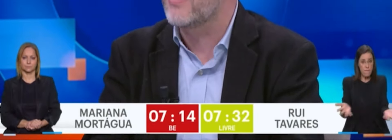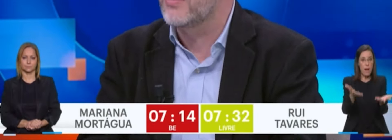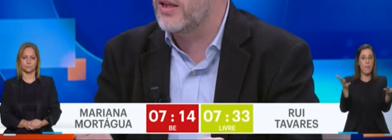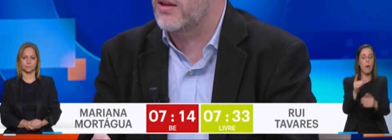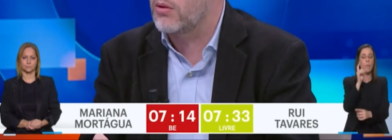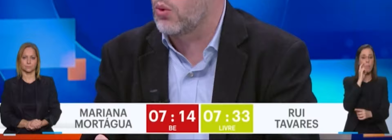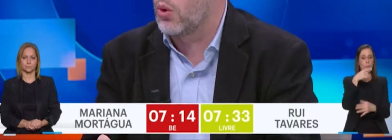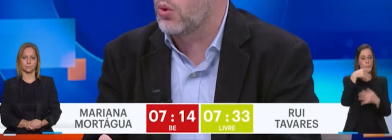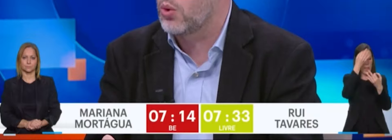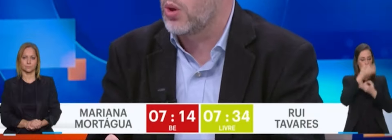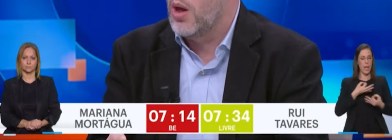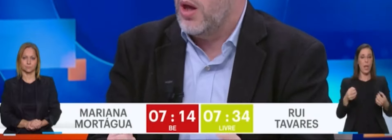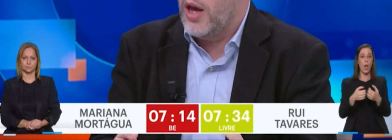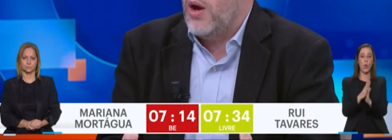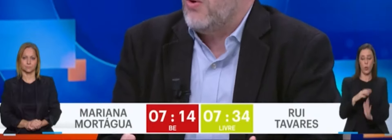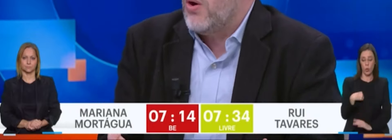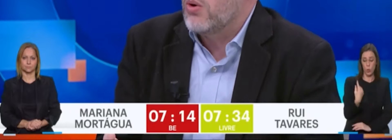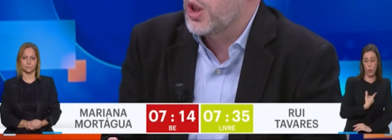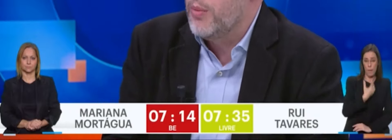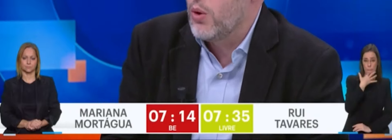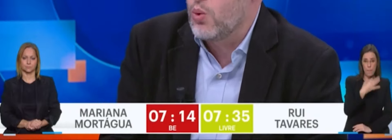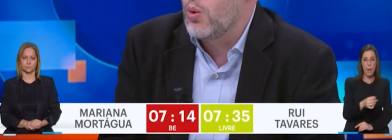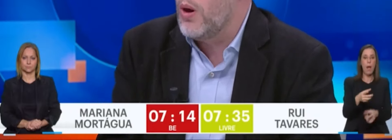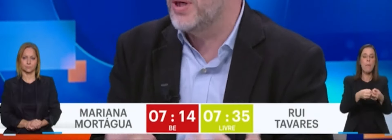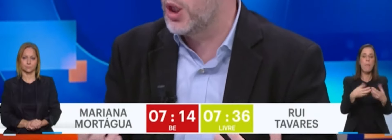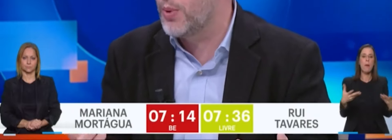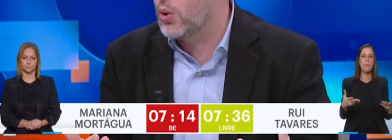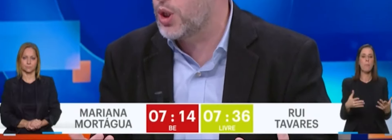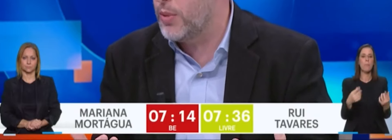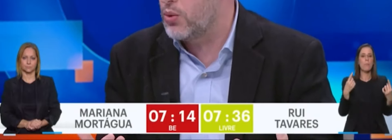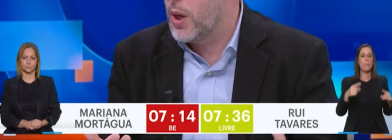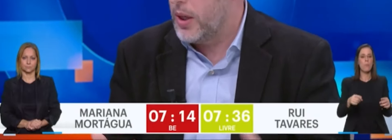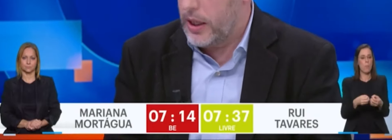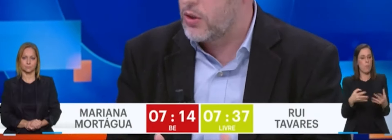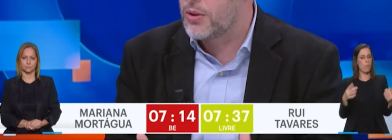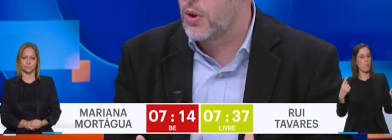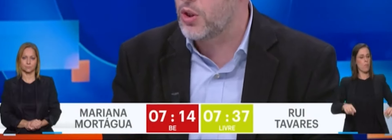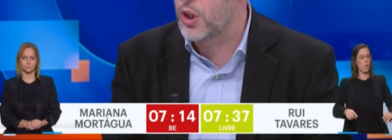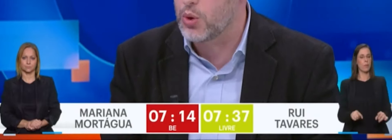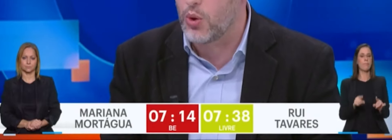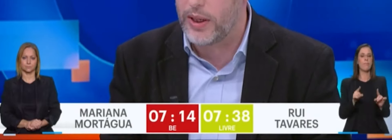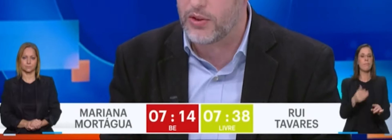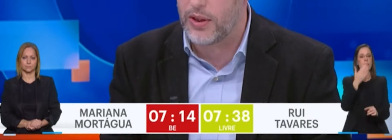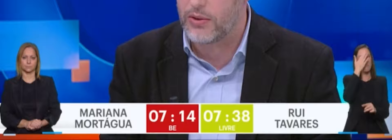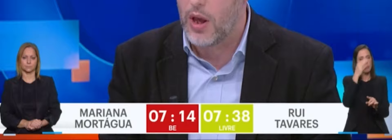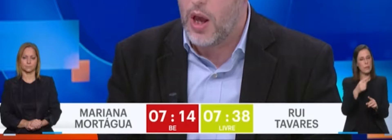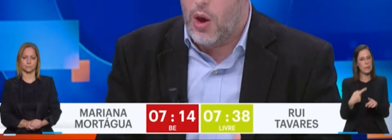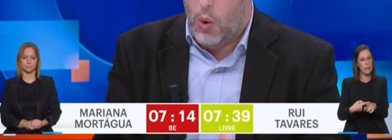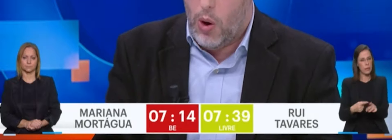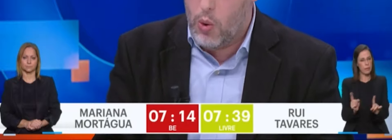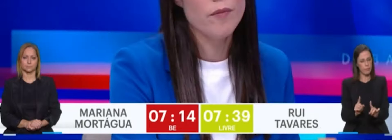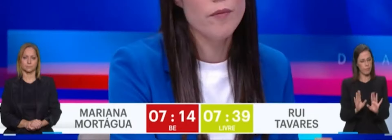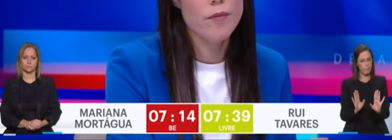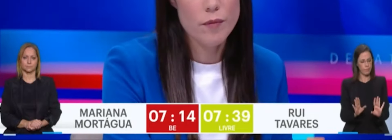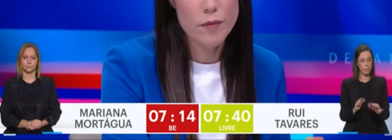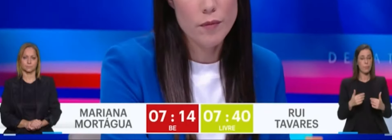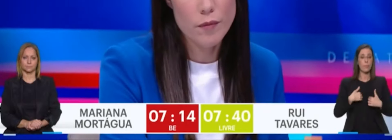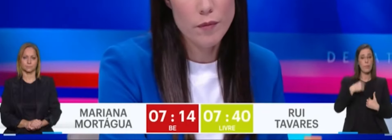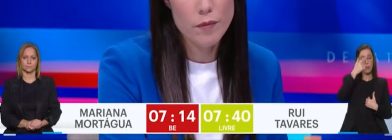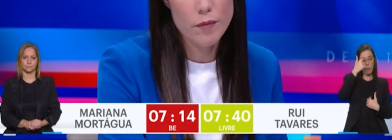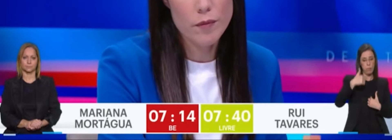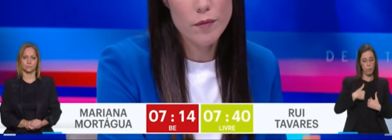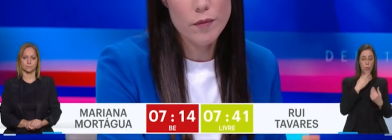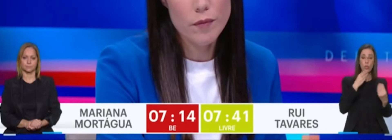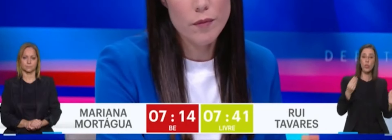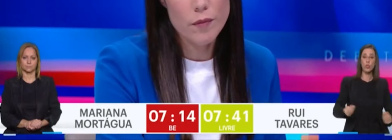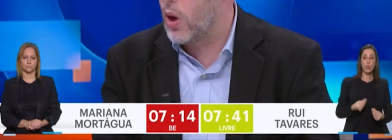assegurar a dignidade de todos é é um crescimento apenas pelo crescimento e esse nós achamos que não é interessante o que nós sabemos é que